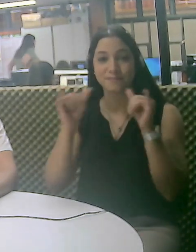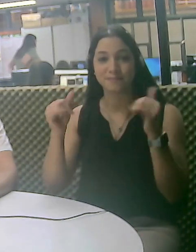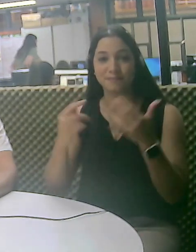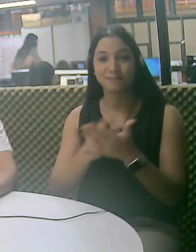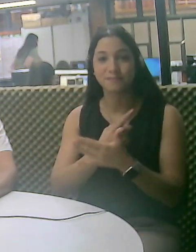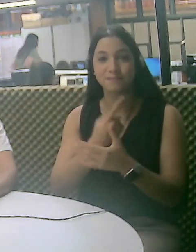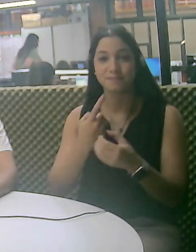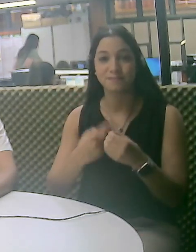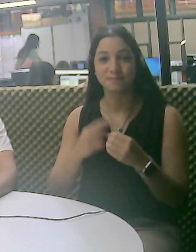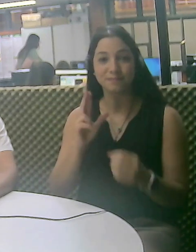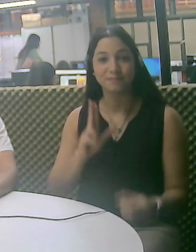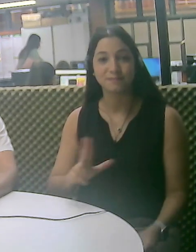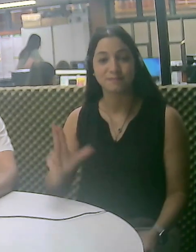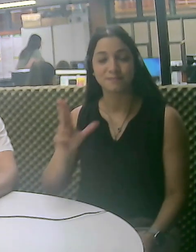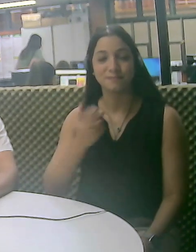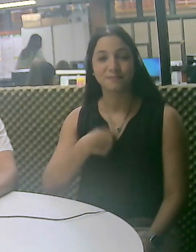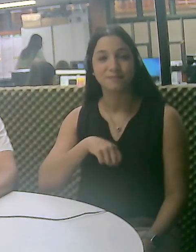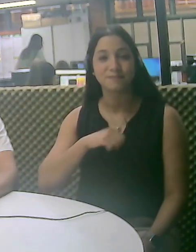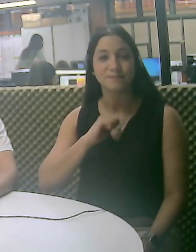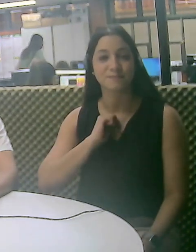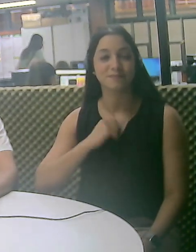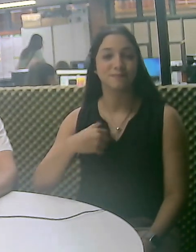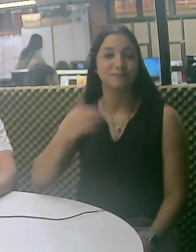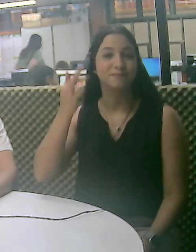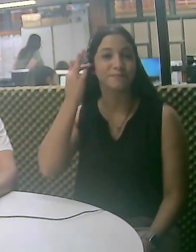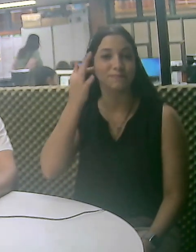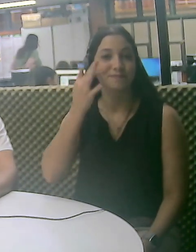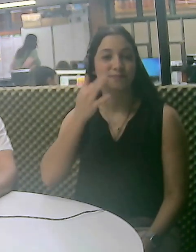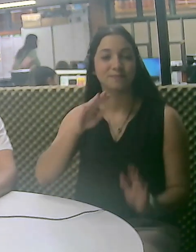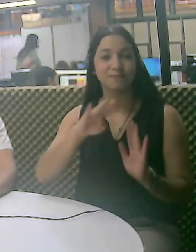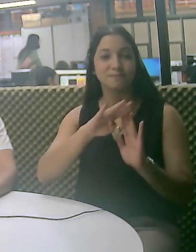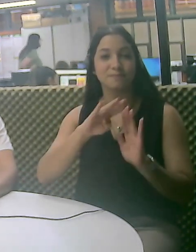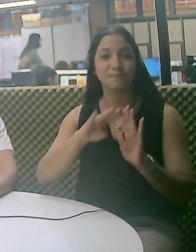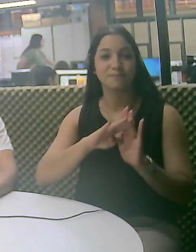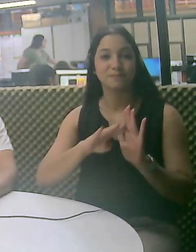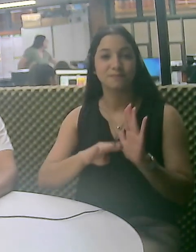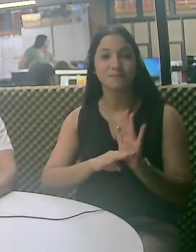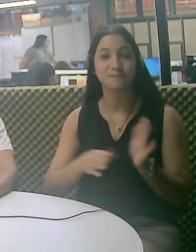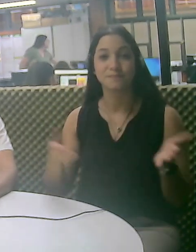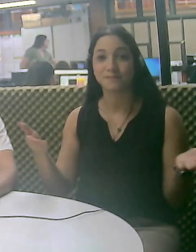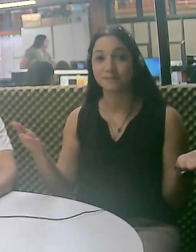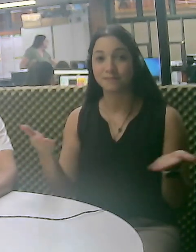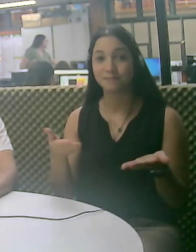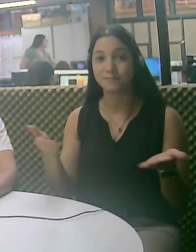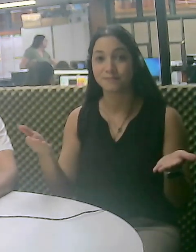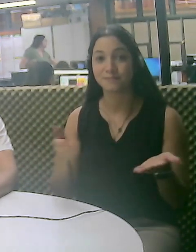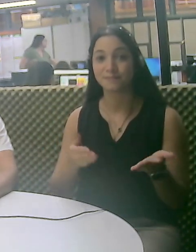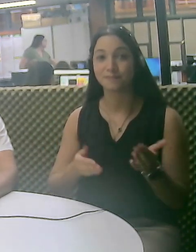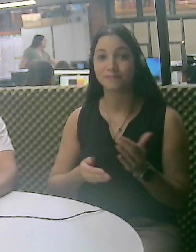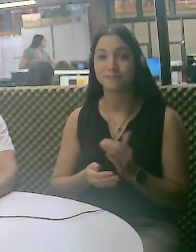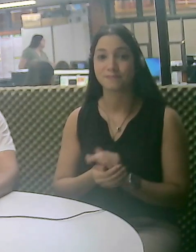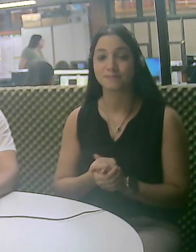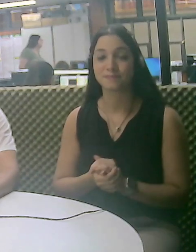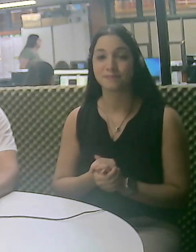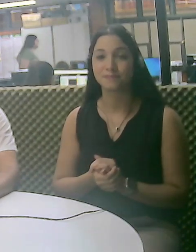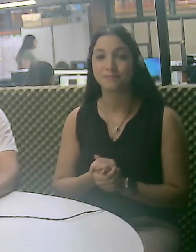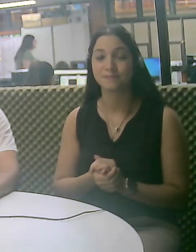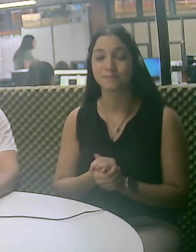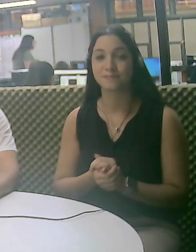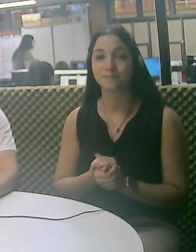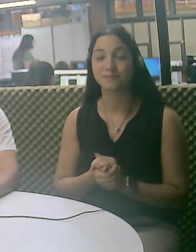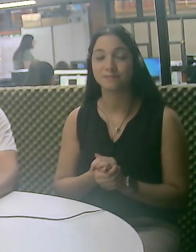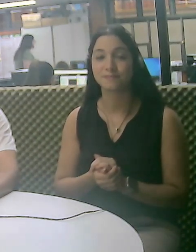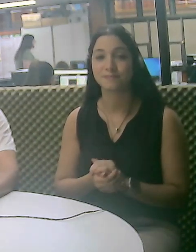que de fato acontece em Uberlândia. Eu sou o Fernando Cássio e começamos com os destaques da edição de hoje.